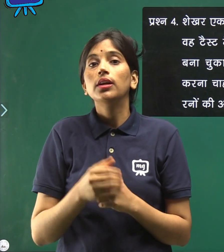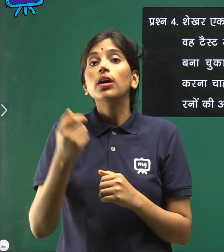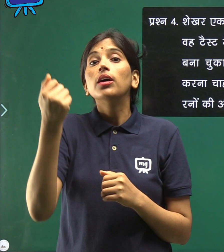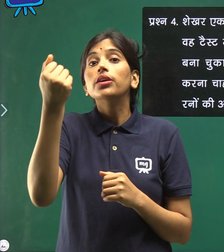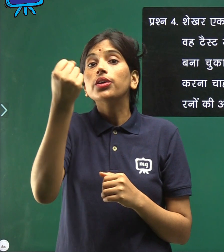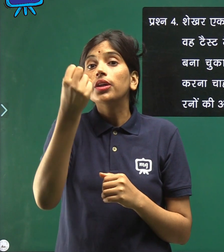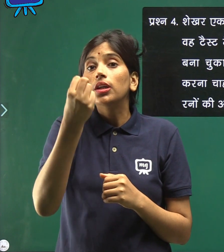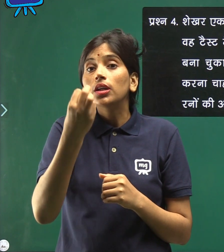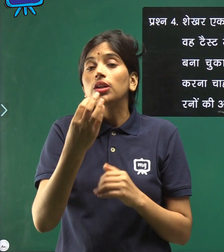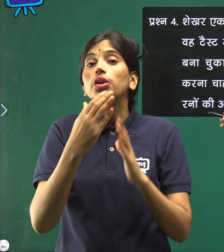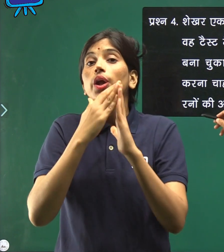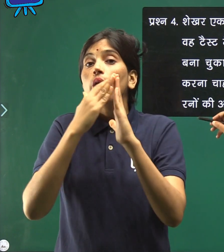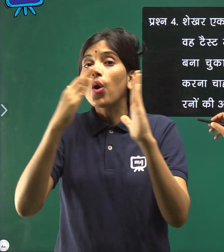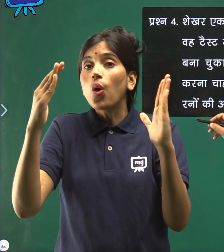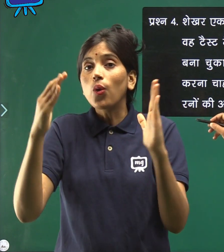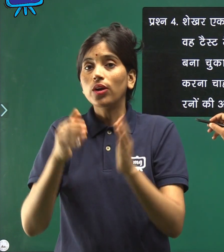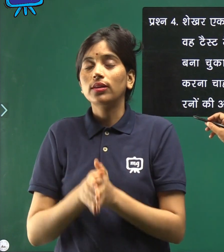कितने और